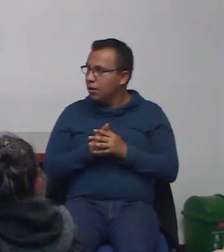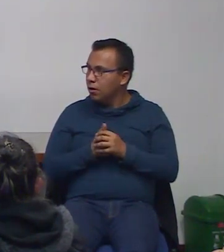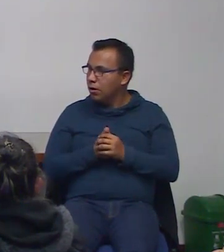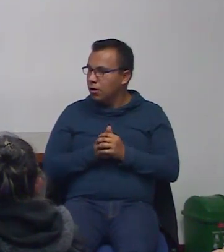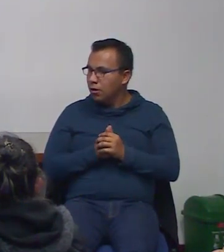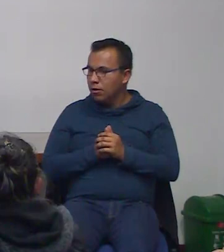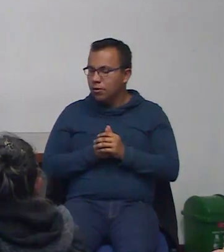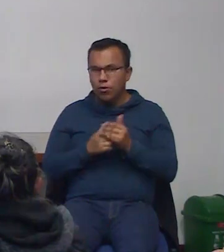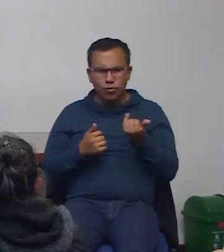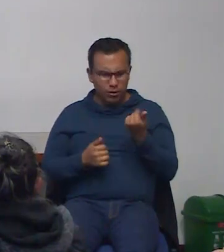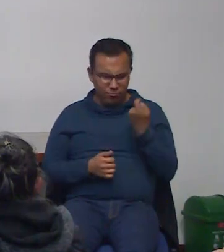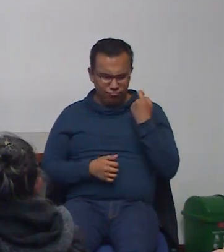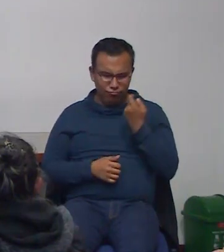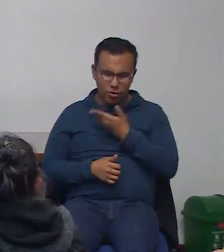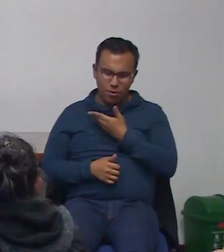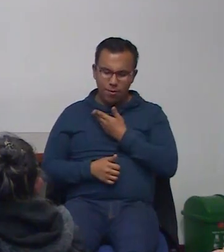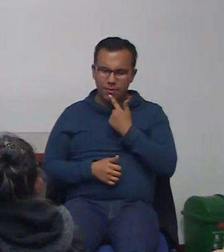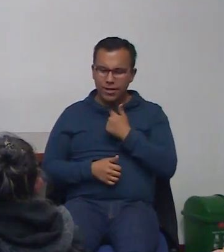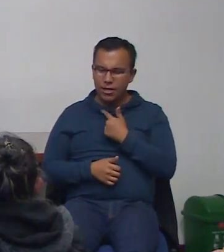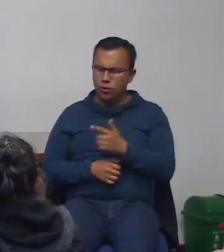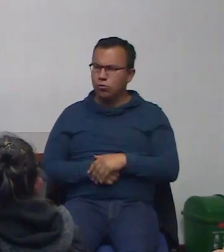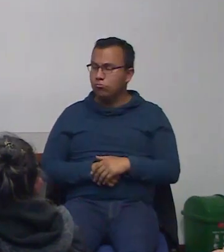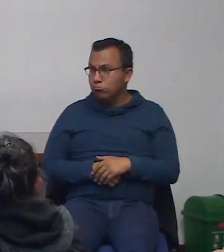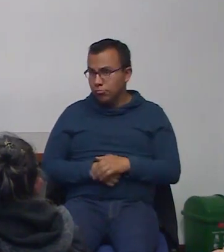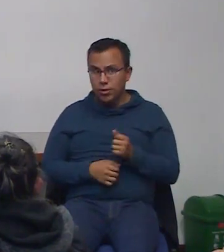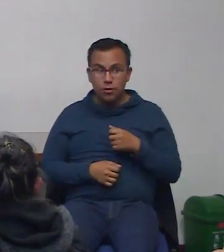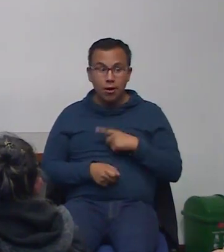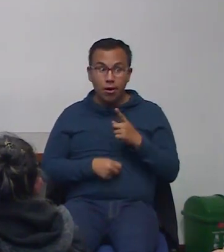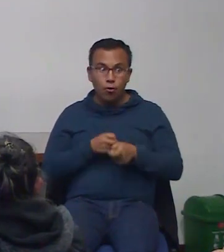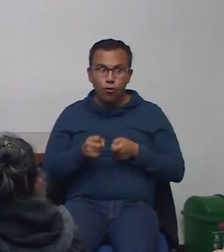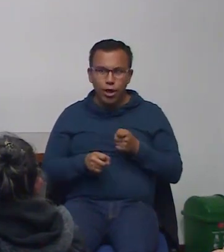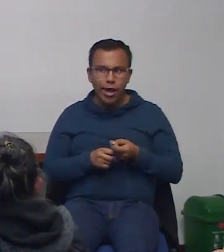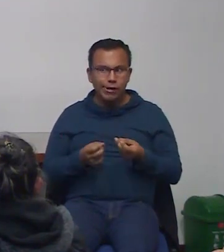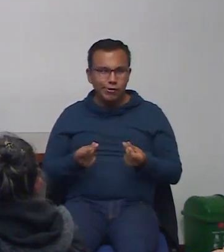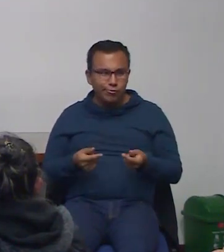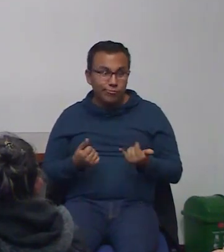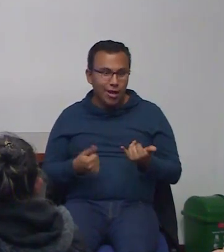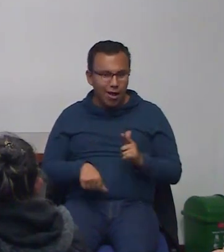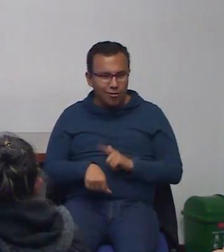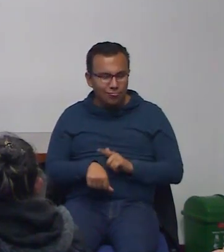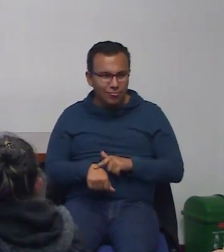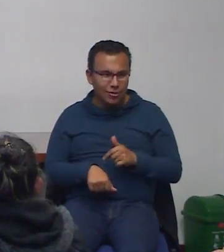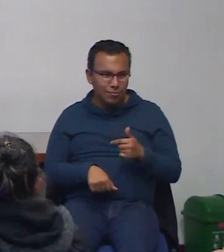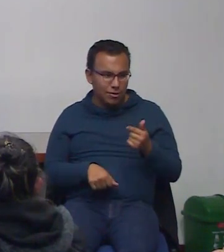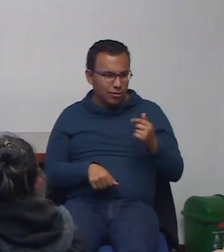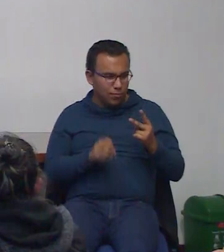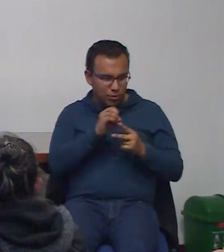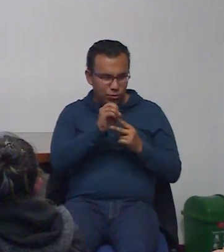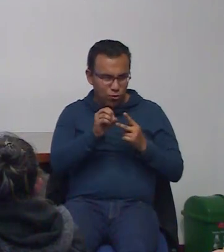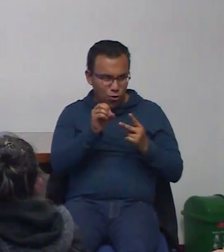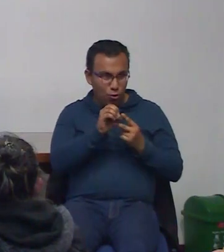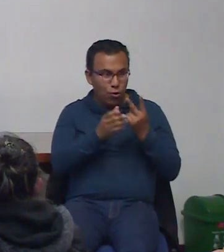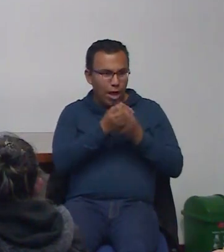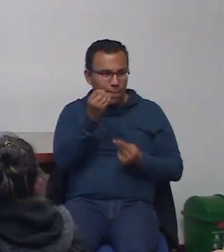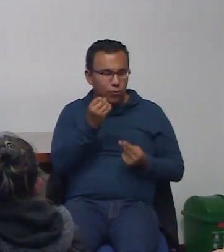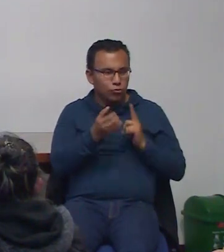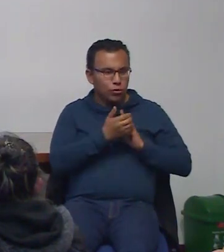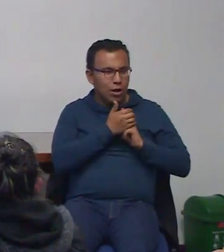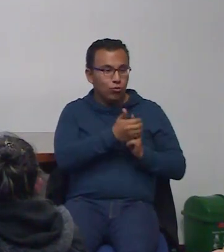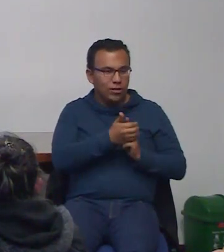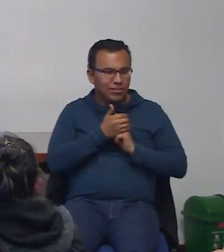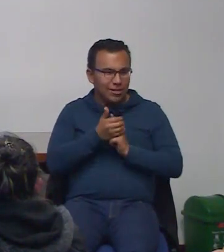expectativa ahoritica una mamá me decía Eh bueno ya llevamos un año es hora de que Andrés y Nicolás son dos gemelos autistas